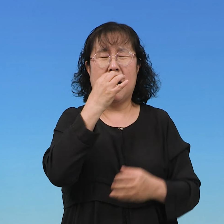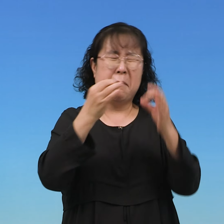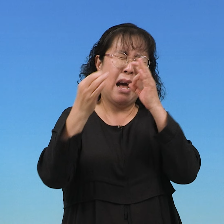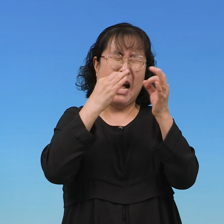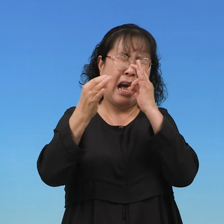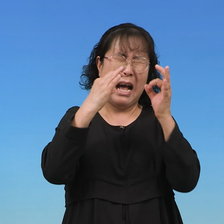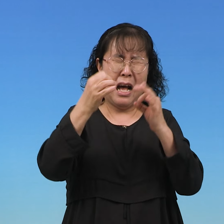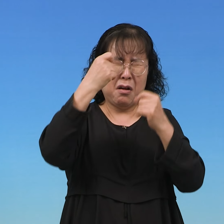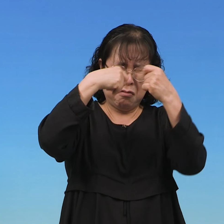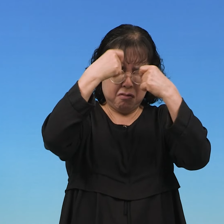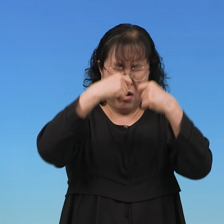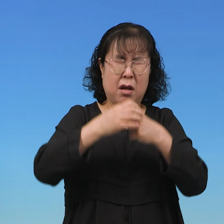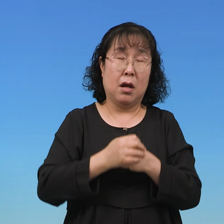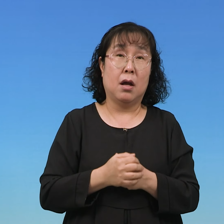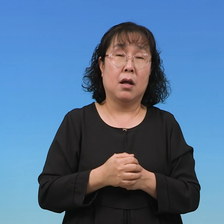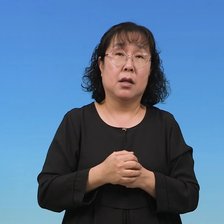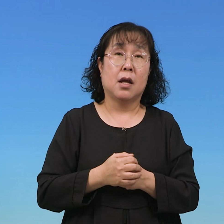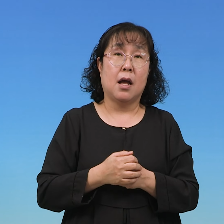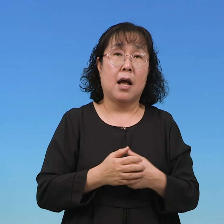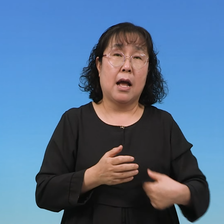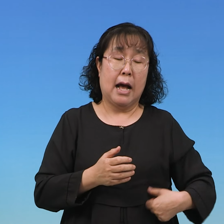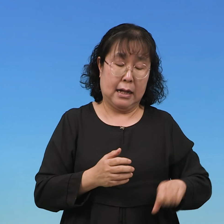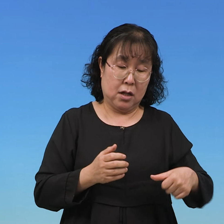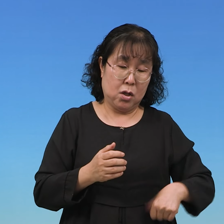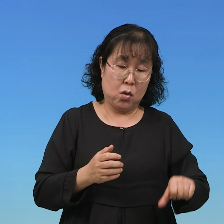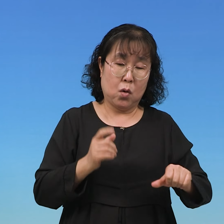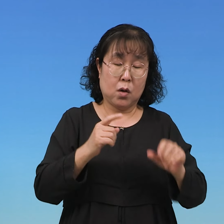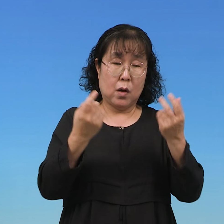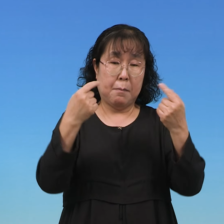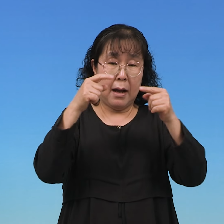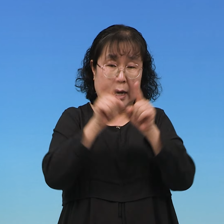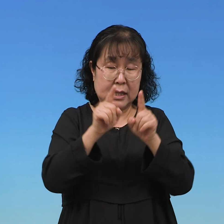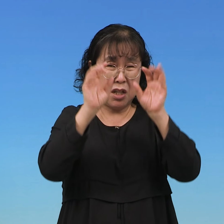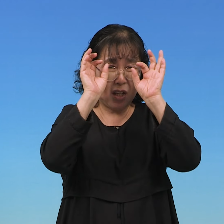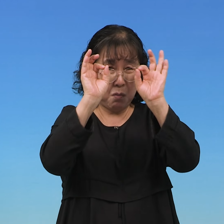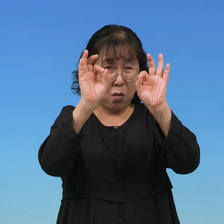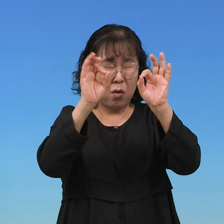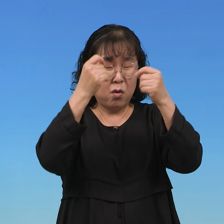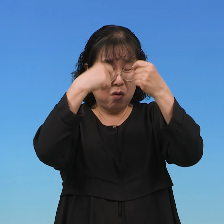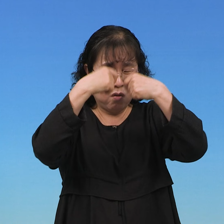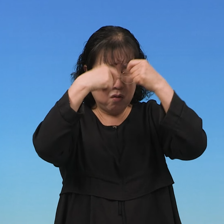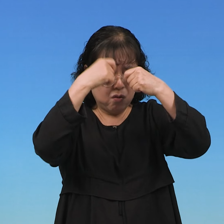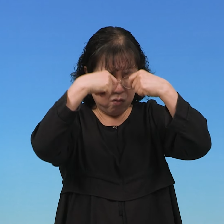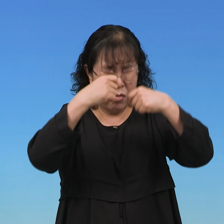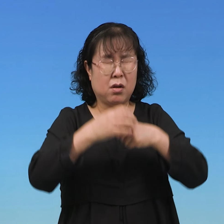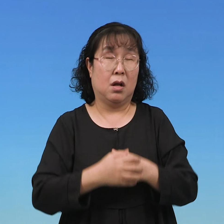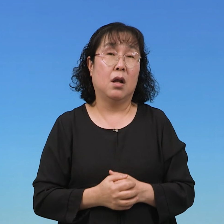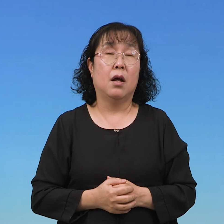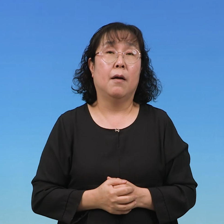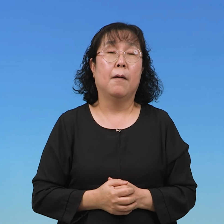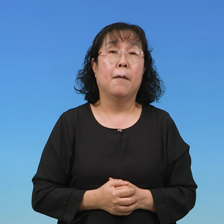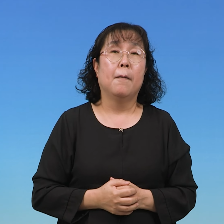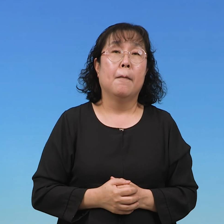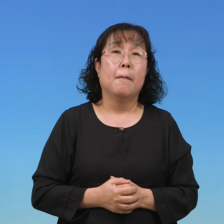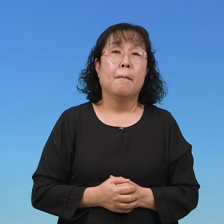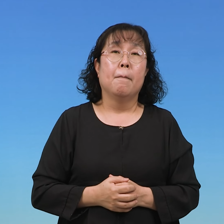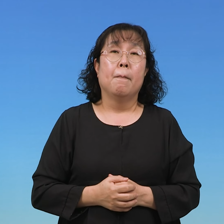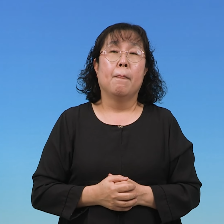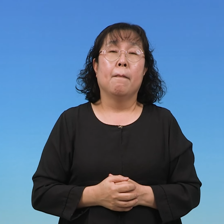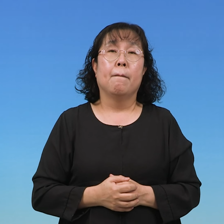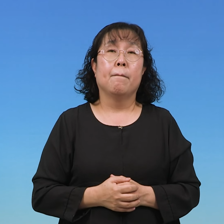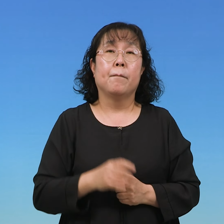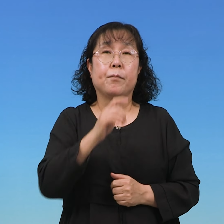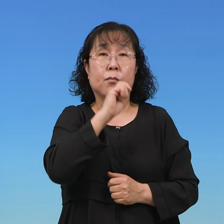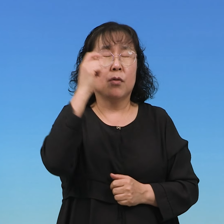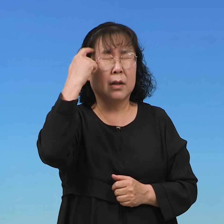엄마가 막 소리내서 우니까 이제 그 어린 아들도 이제 그거 보고 같이 우는 거죠. 배경이 그런 장면입니다. 그리고는